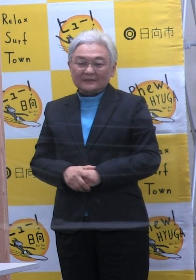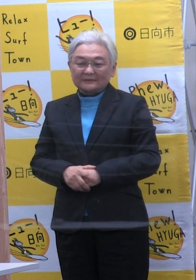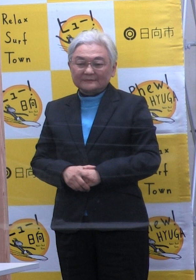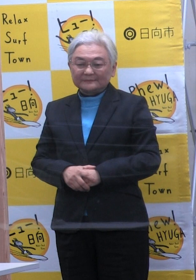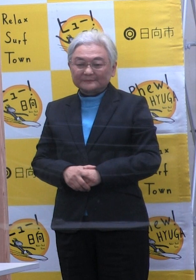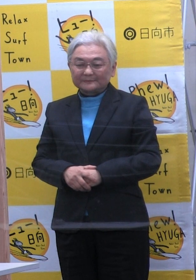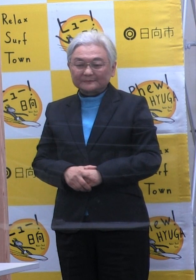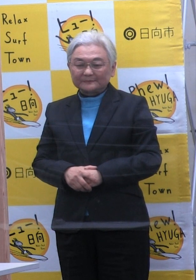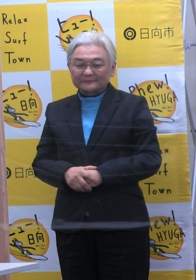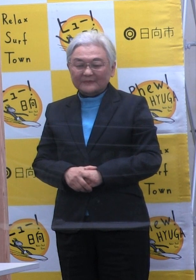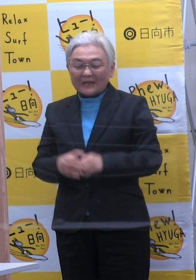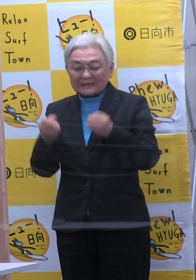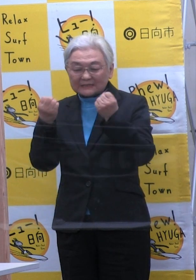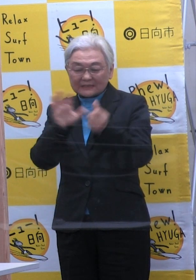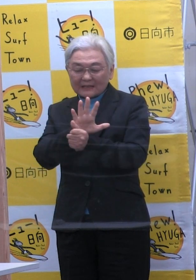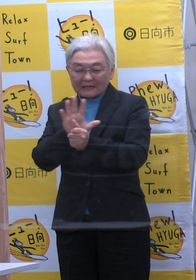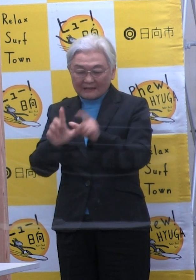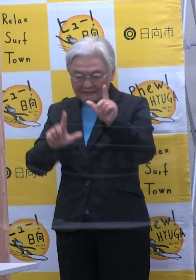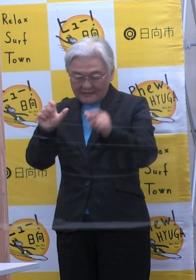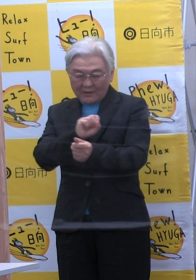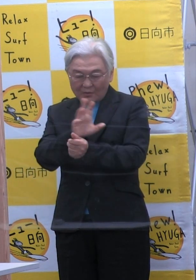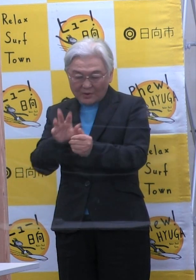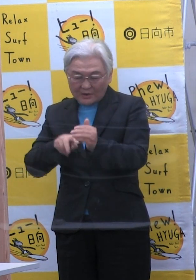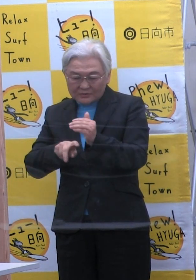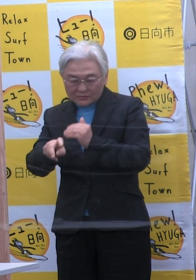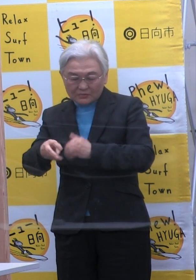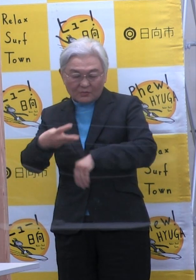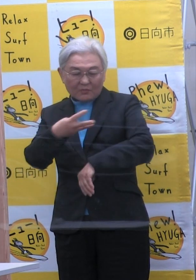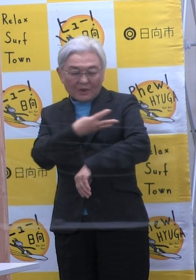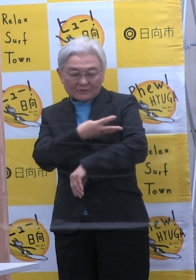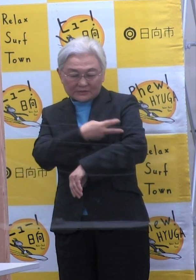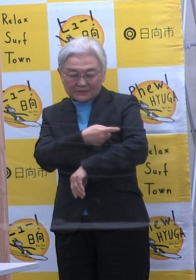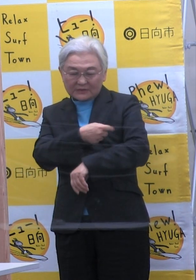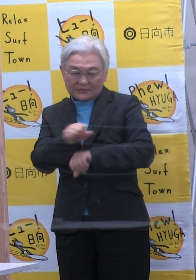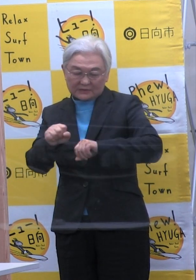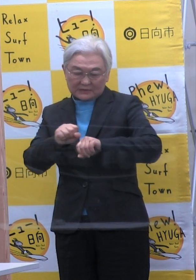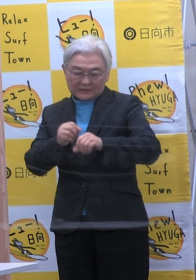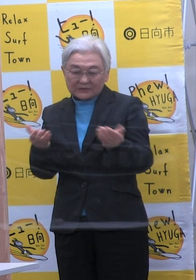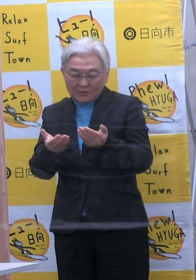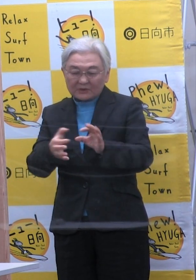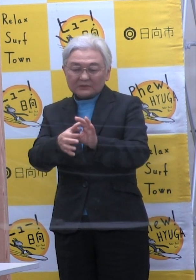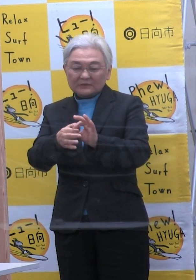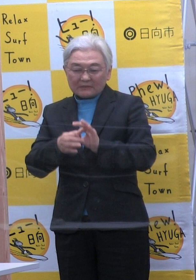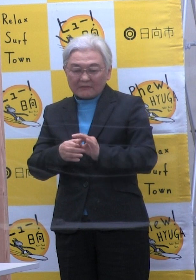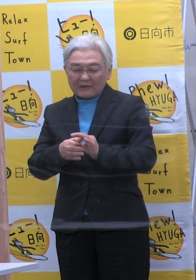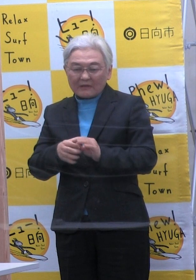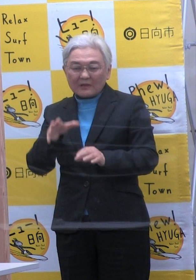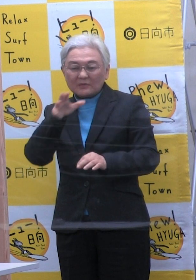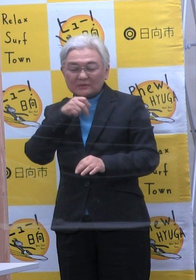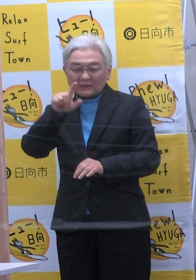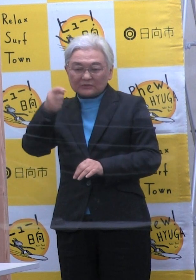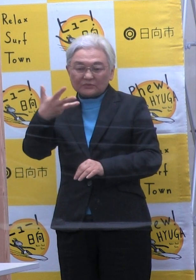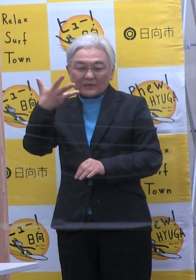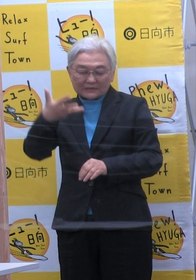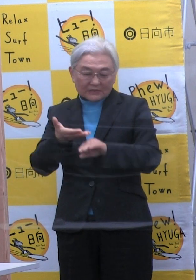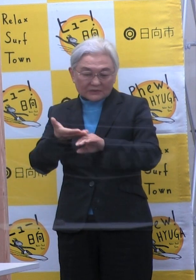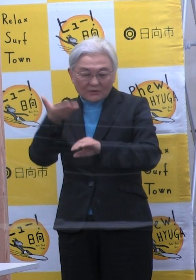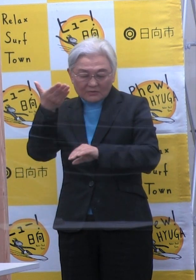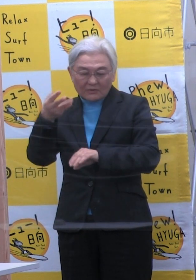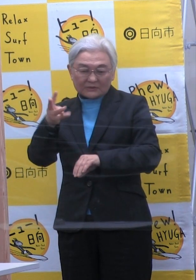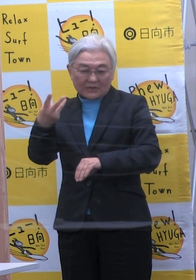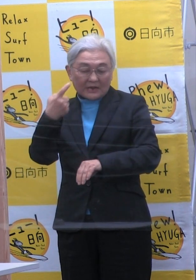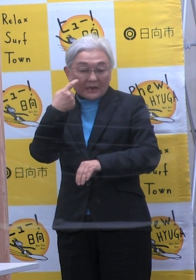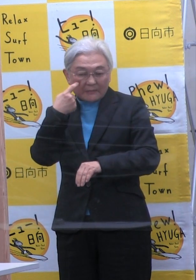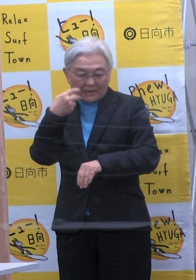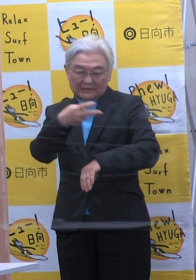新型コロナウイルスワクチン接種事業については、 18歳以上の3回目接種をは